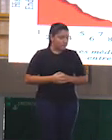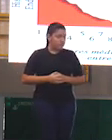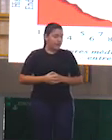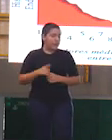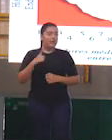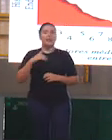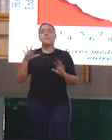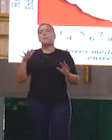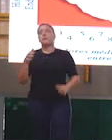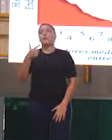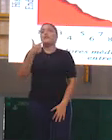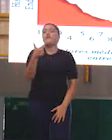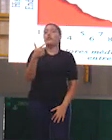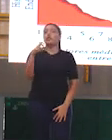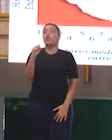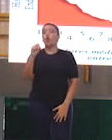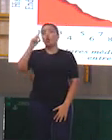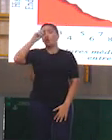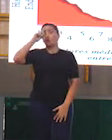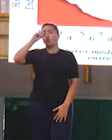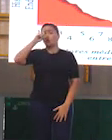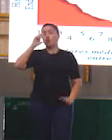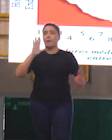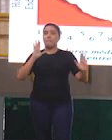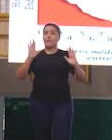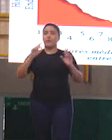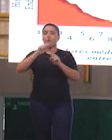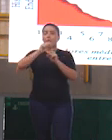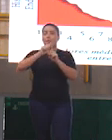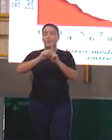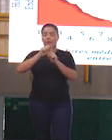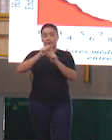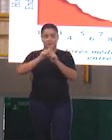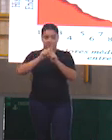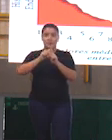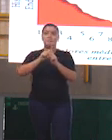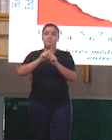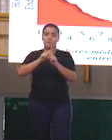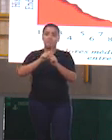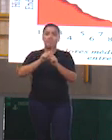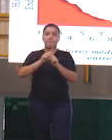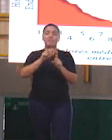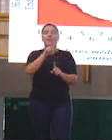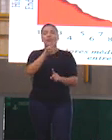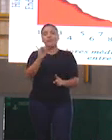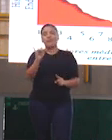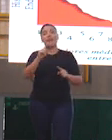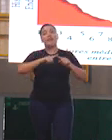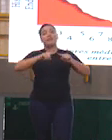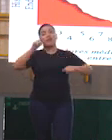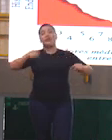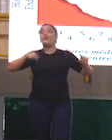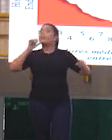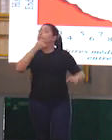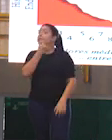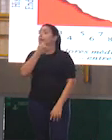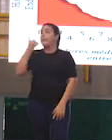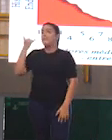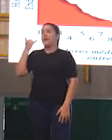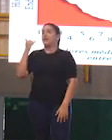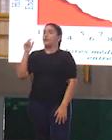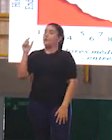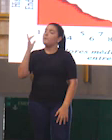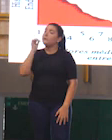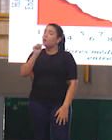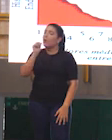28 dias, tá? É claro que o ciclo menstrual, ele vai variar de mulher para